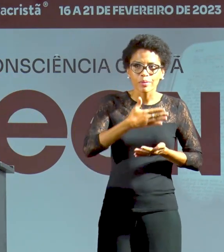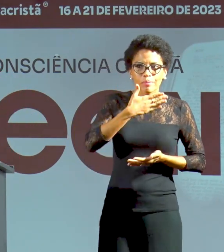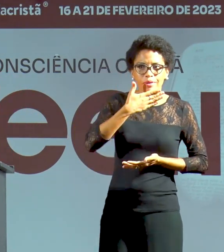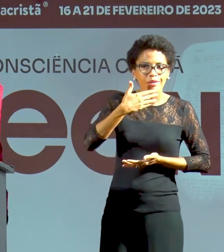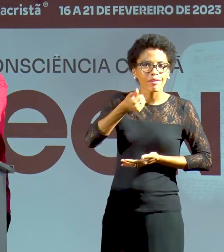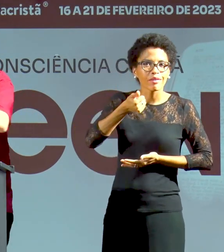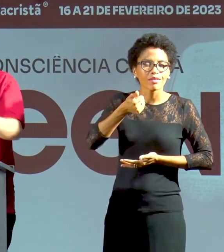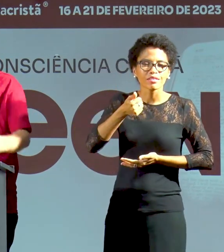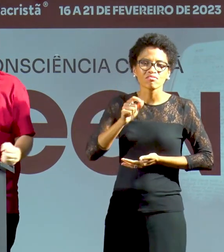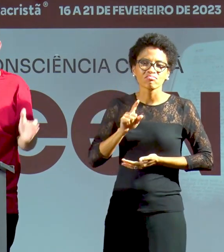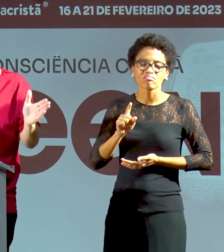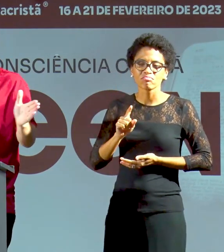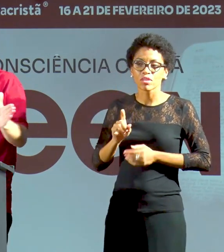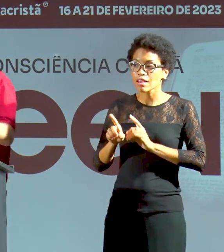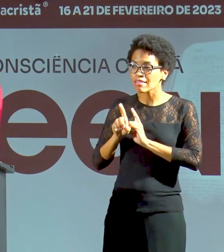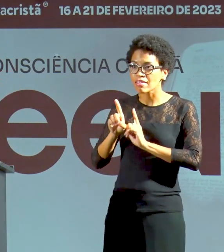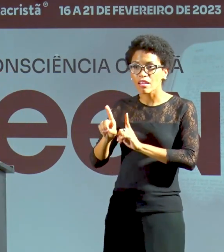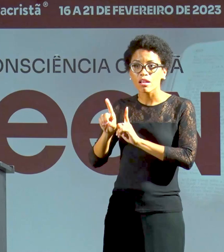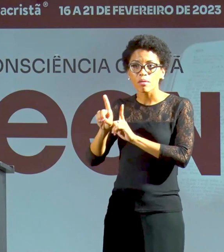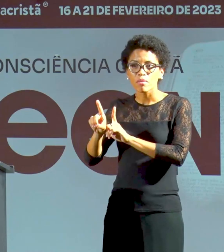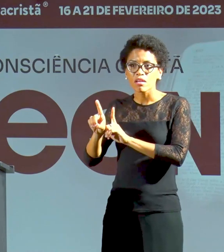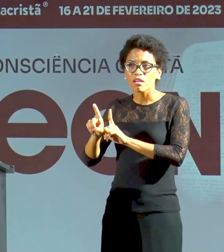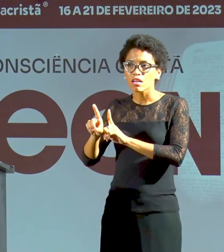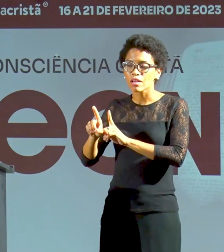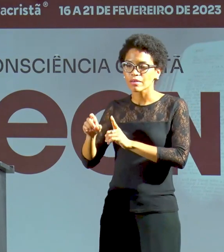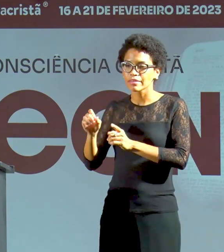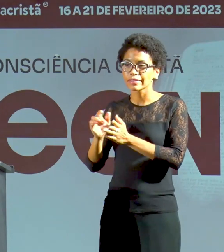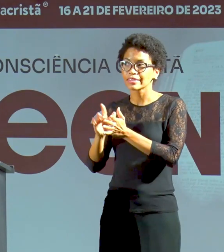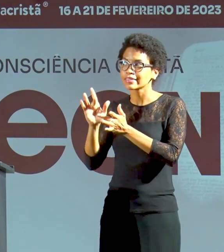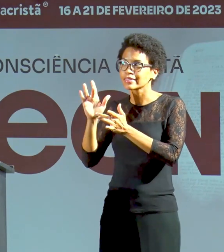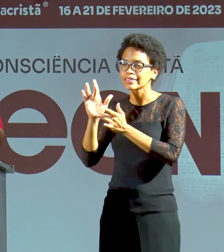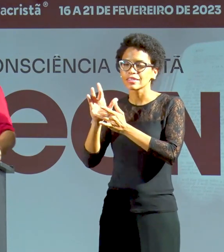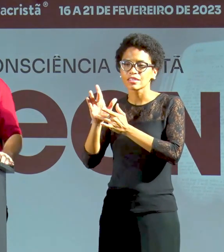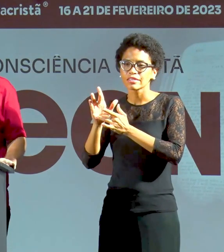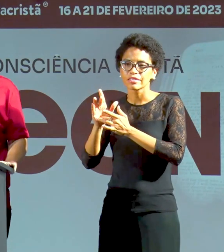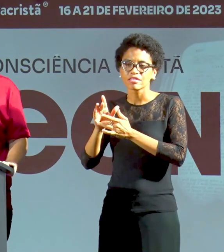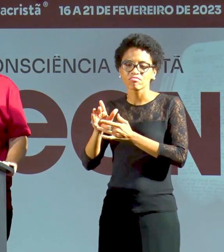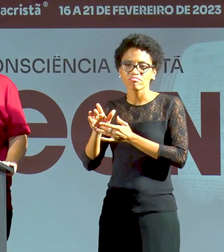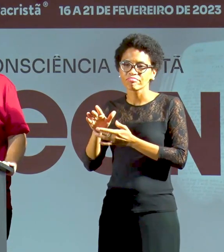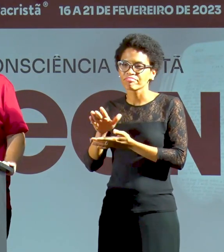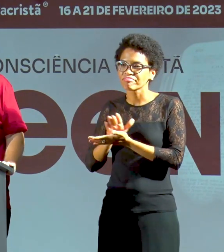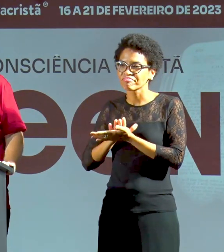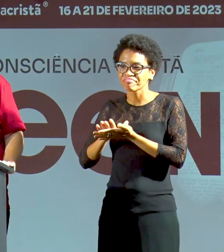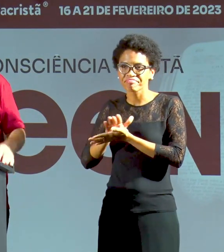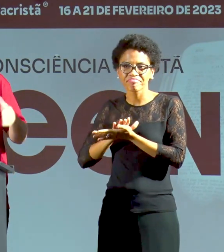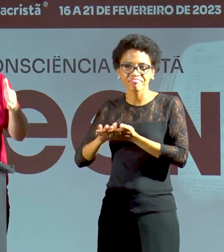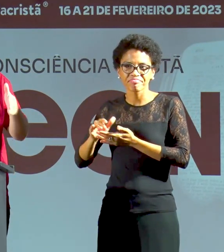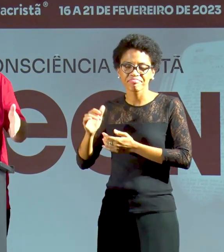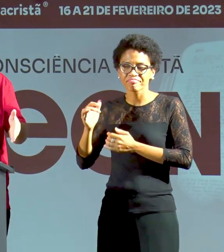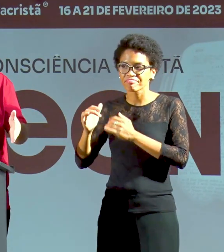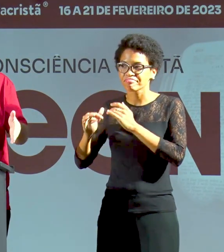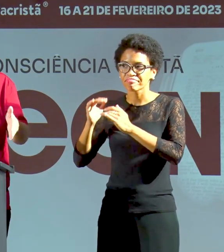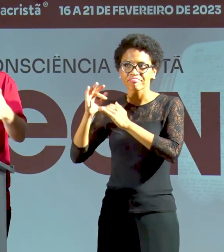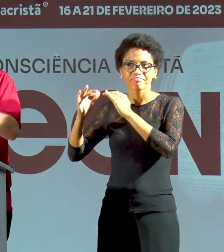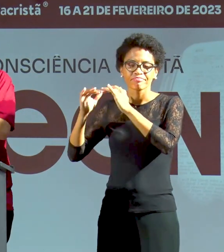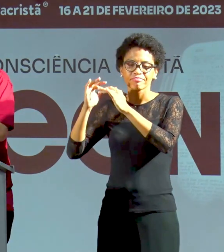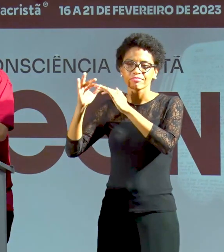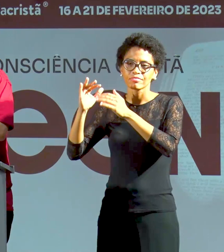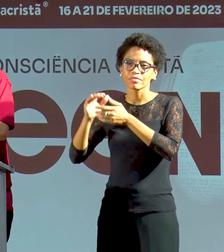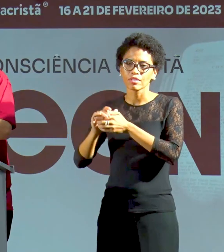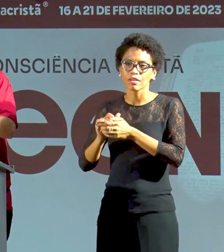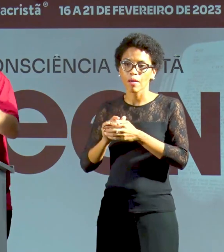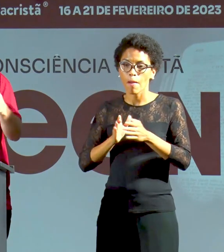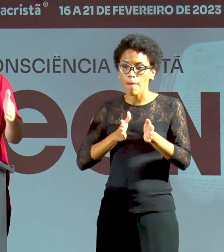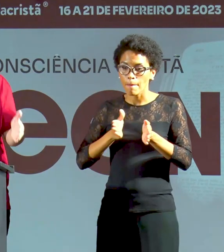discípulo de Jesus passa adolescência inteira sem beijar na boca mas Entrou mas